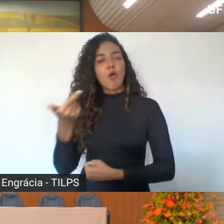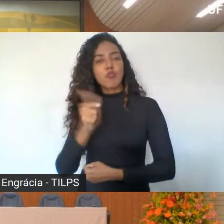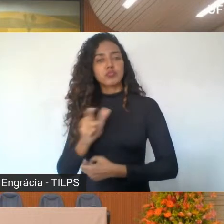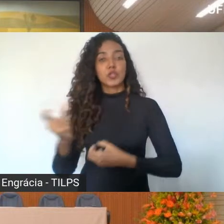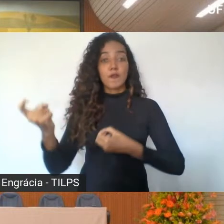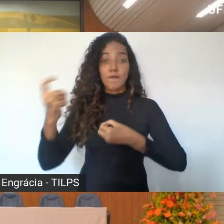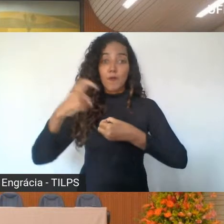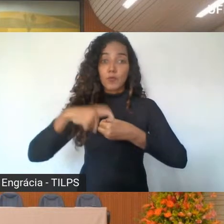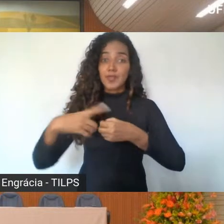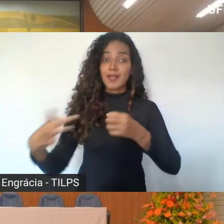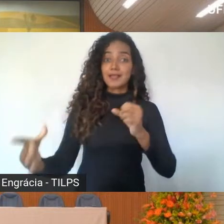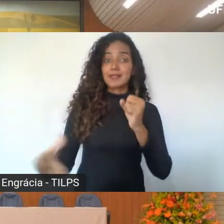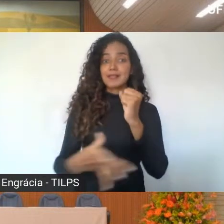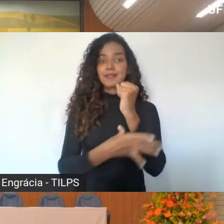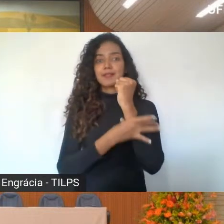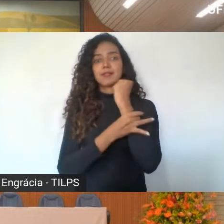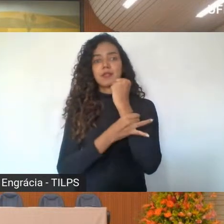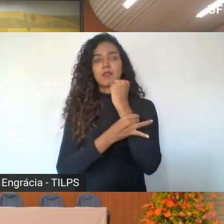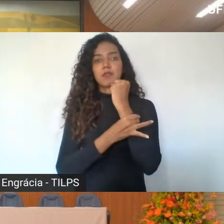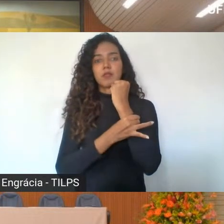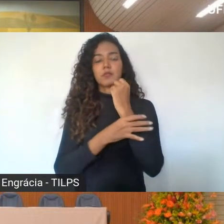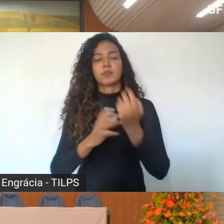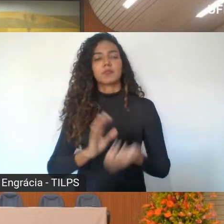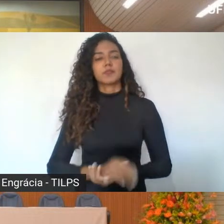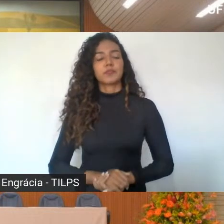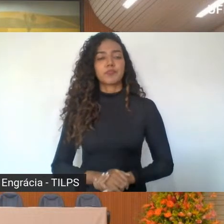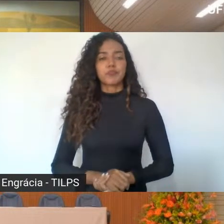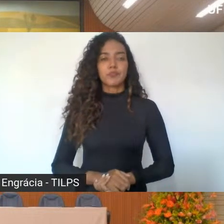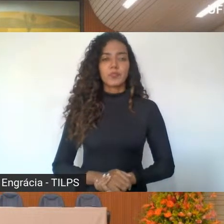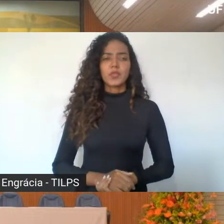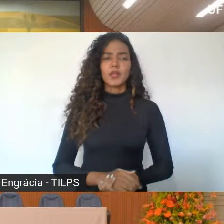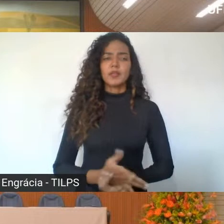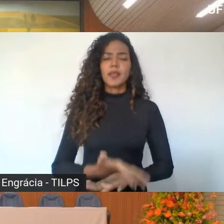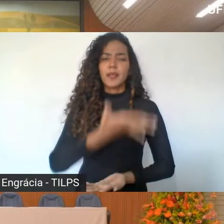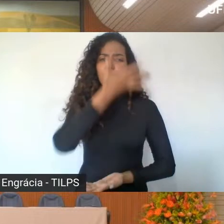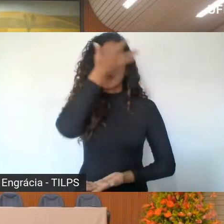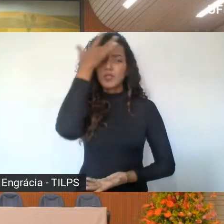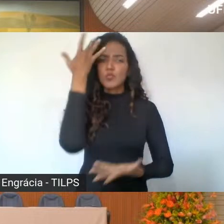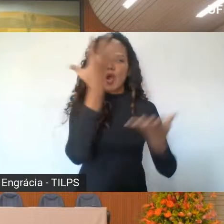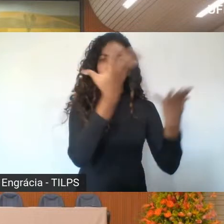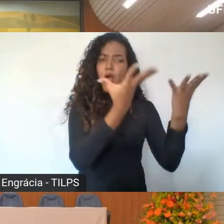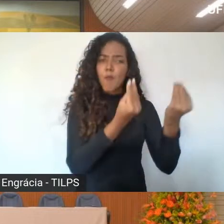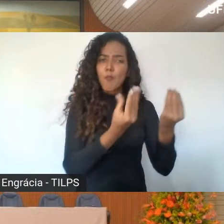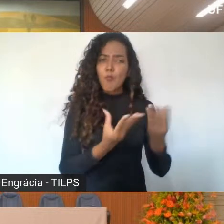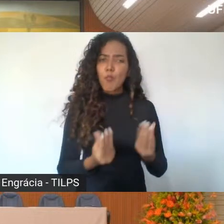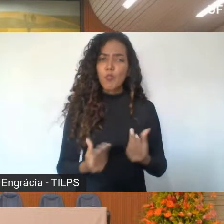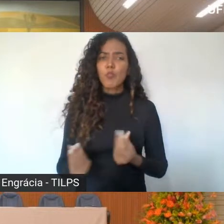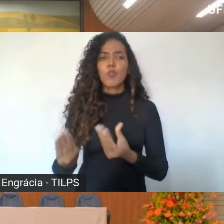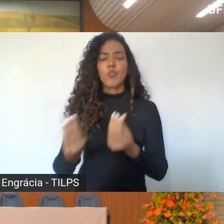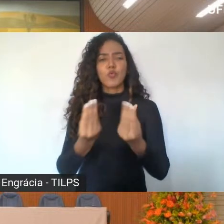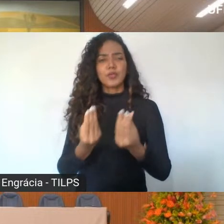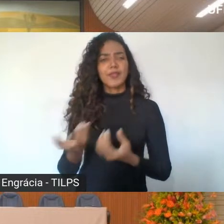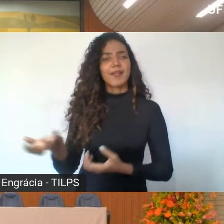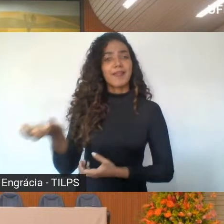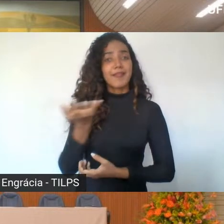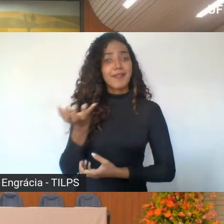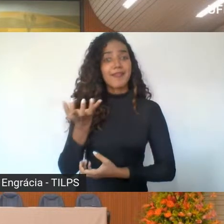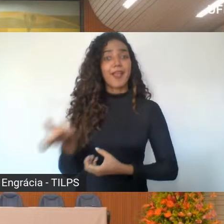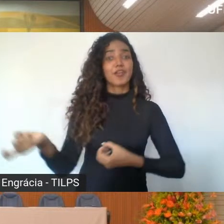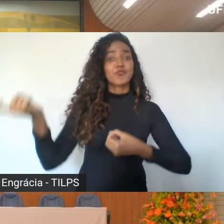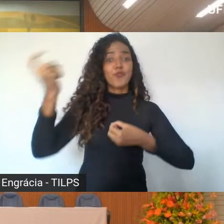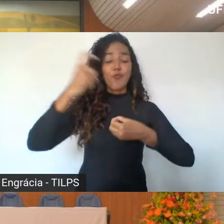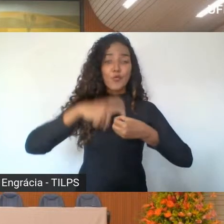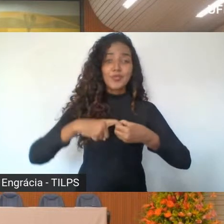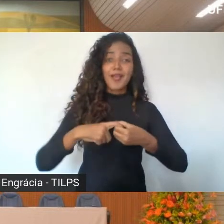forma segura. Muitas pessoas gostariam, e até eu também, que a gente retornasse como éramos antes,